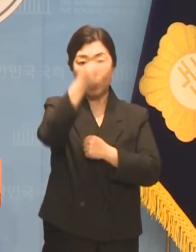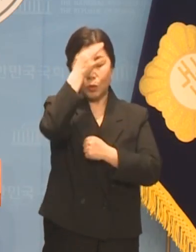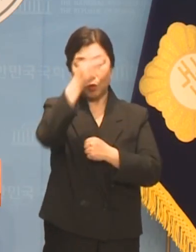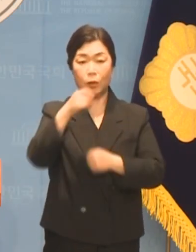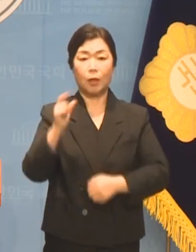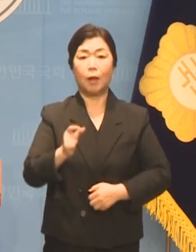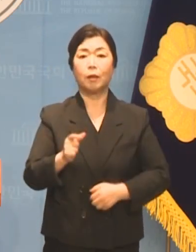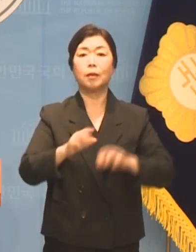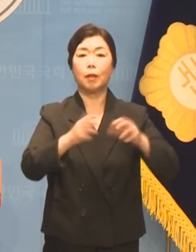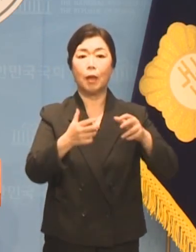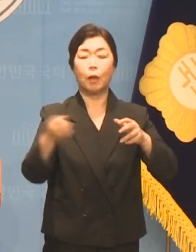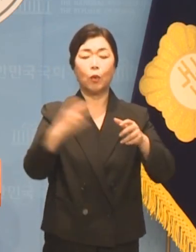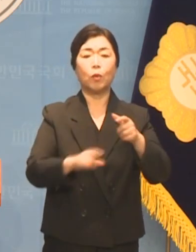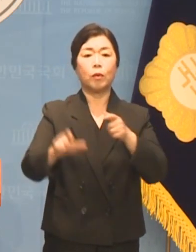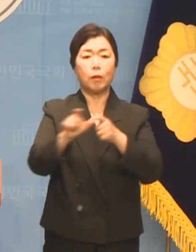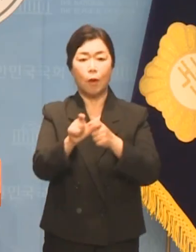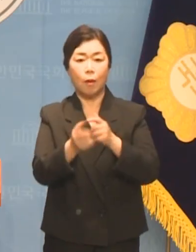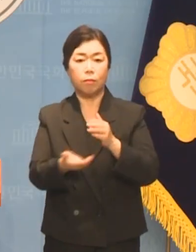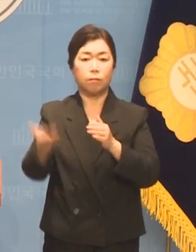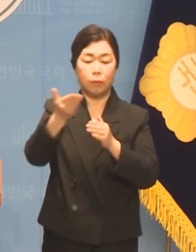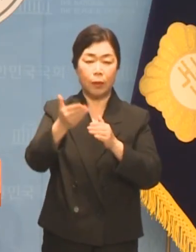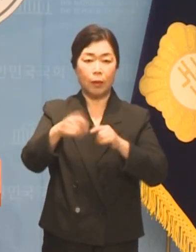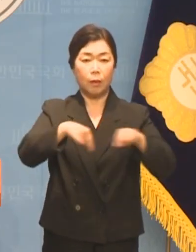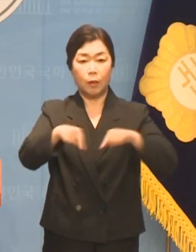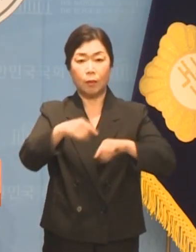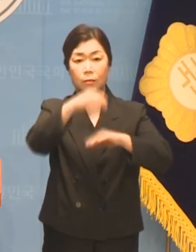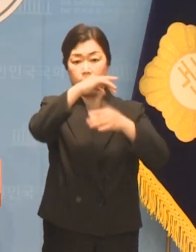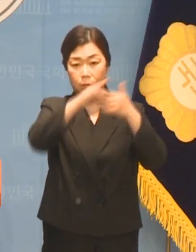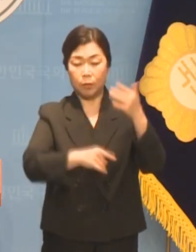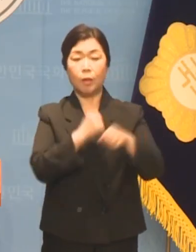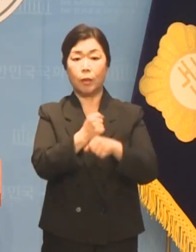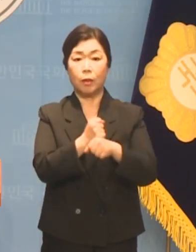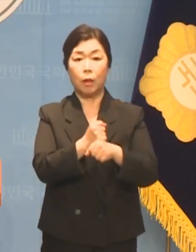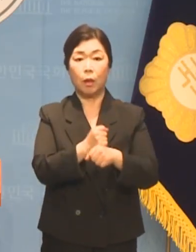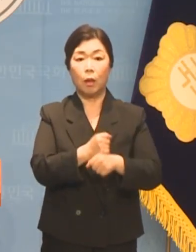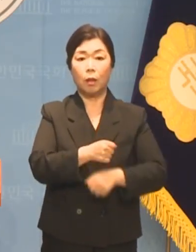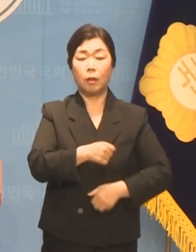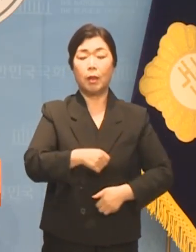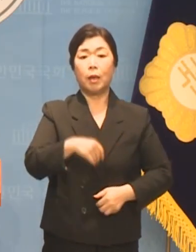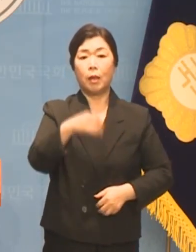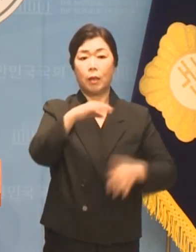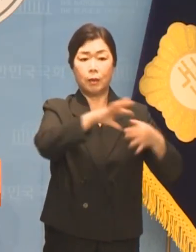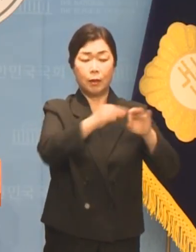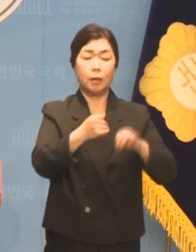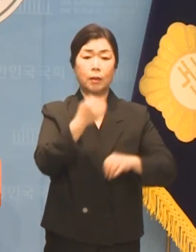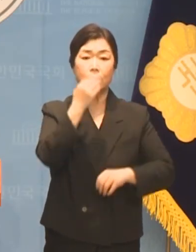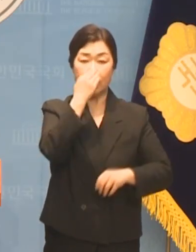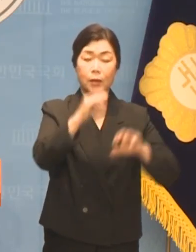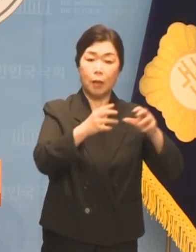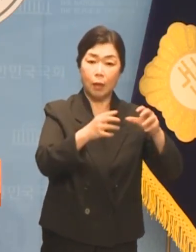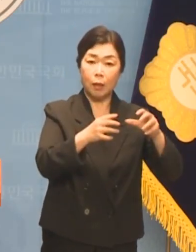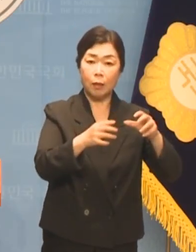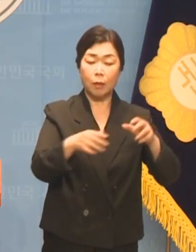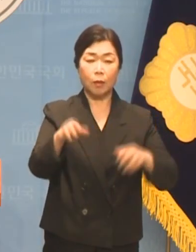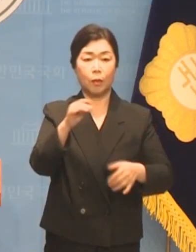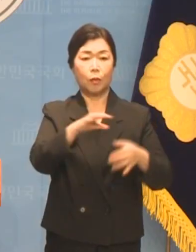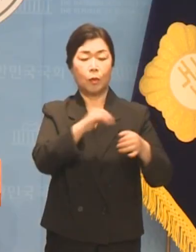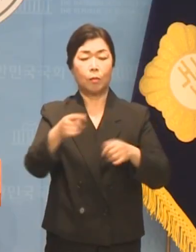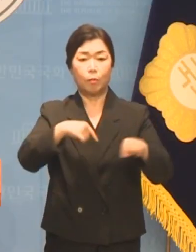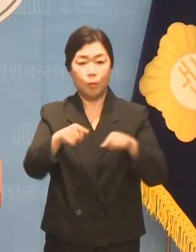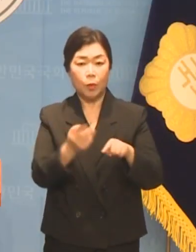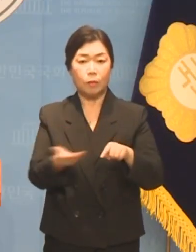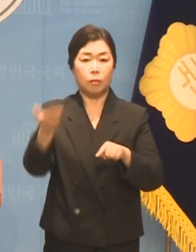아이언 브레인 프로젝트를 가동합니다. 이스라엘의 아이언돔을 넘어서 AI가 판단과